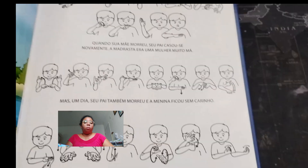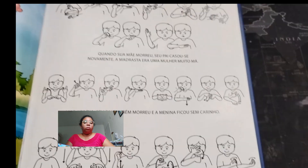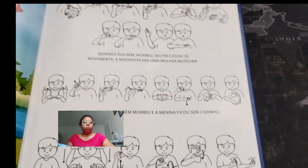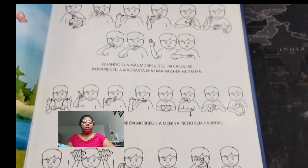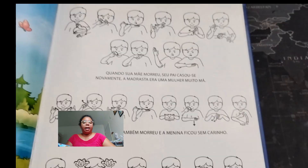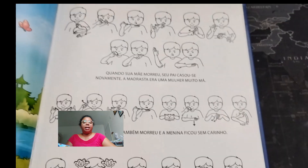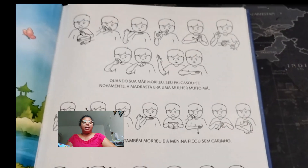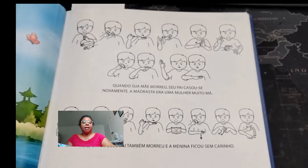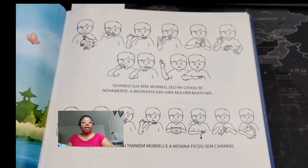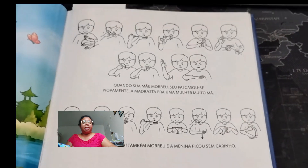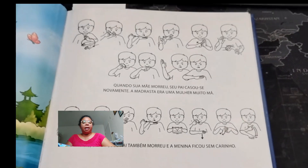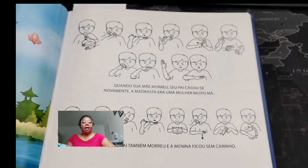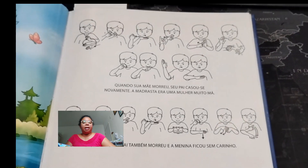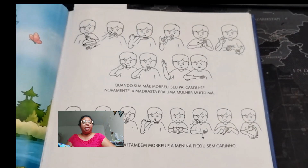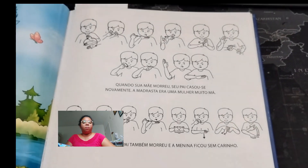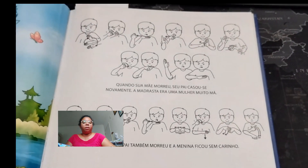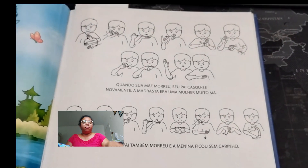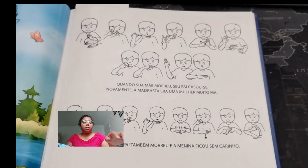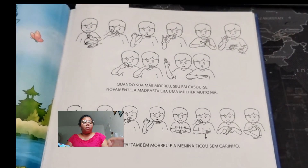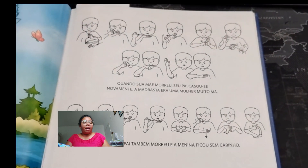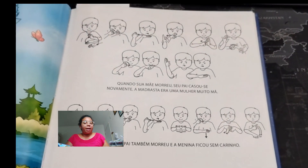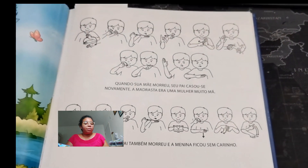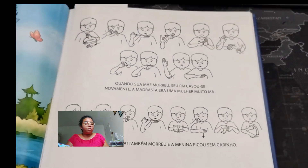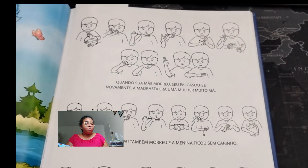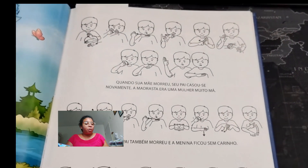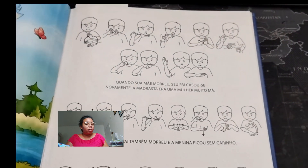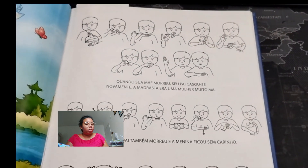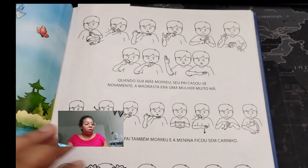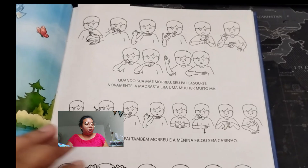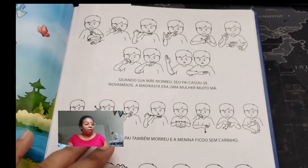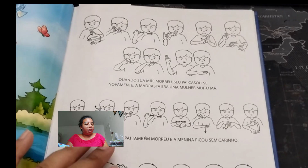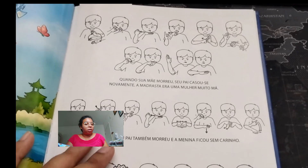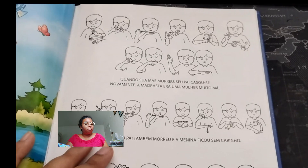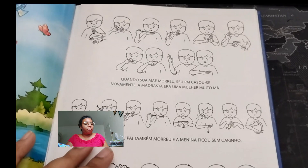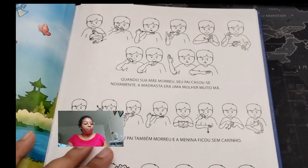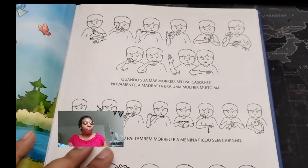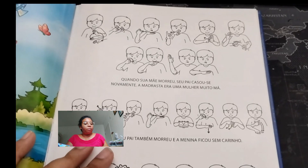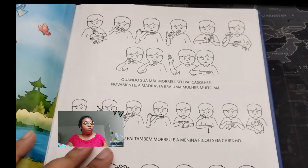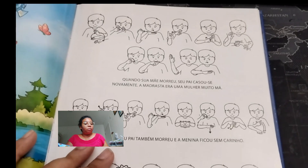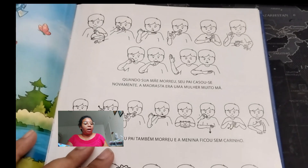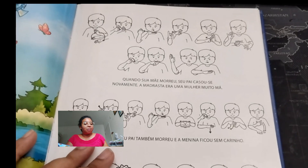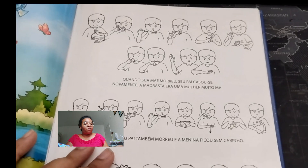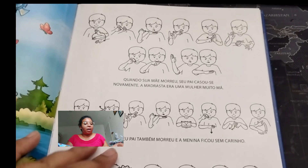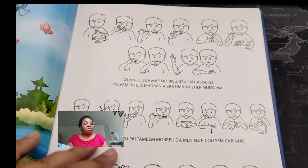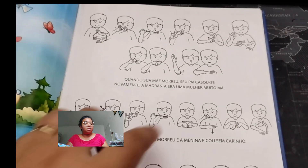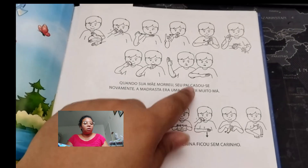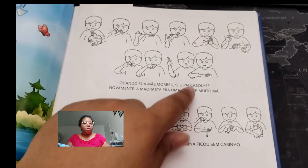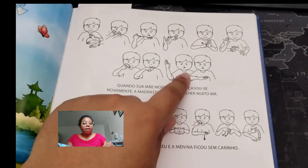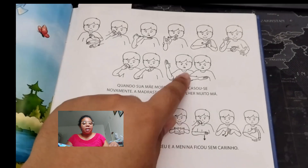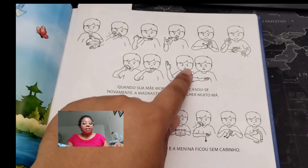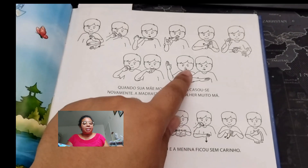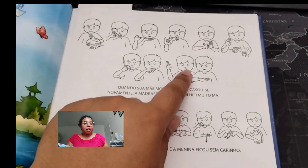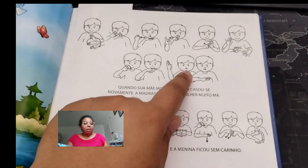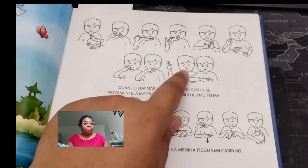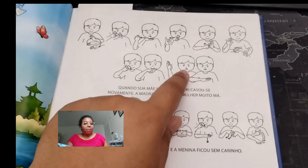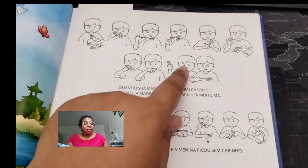comum, né? Esse daqui, ele é uma versão resumidinha, né? As frases são simples